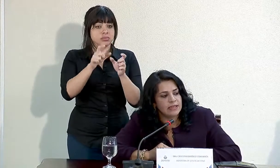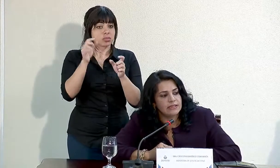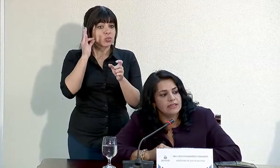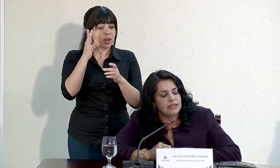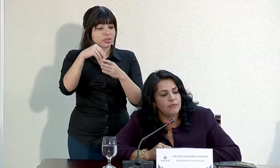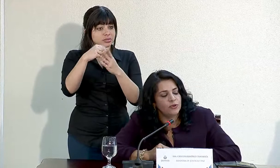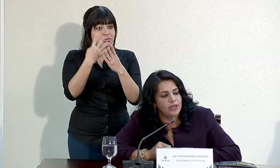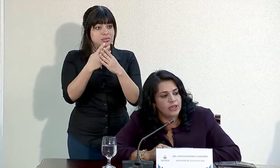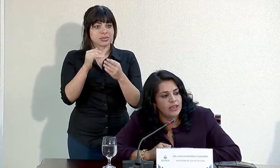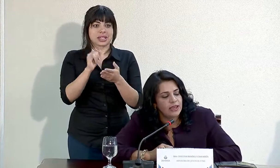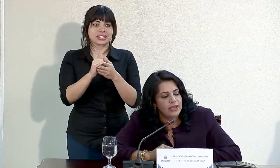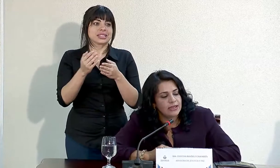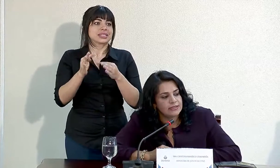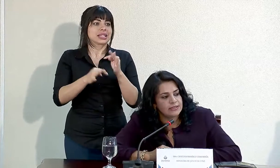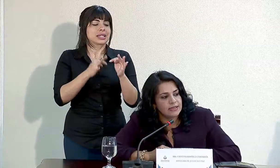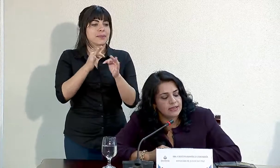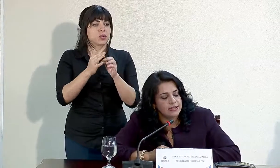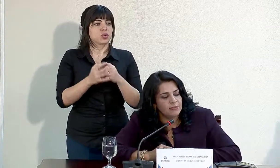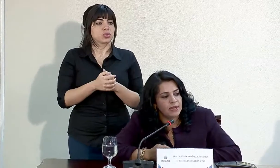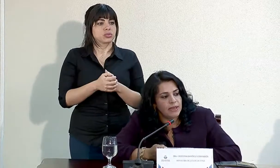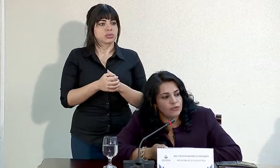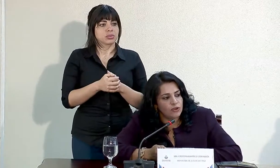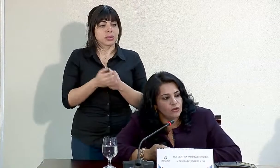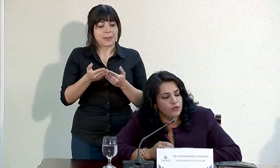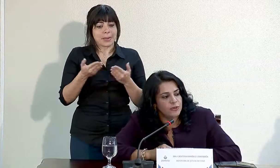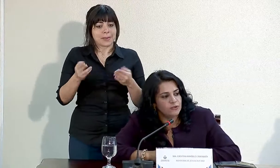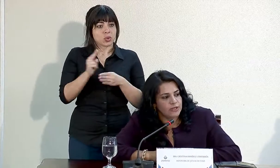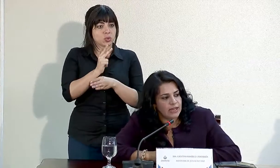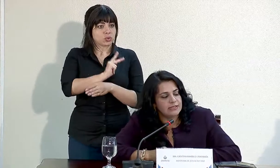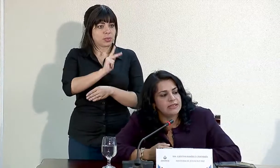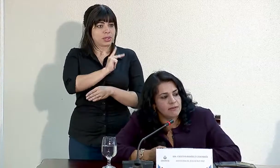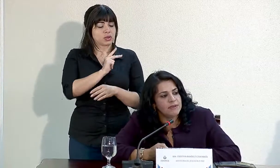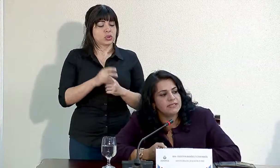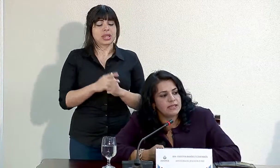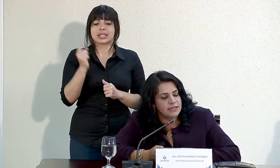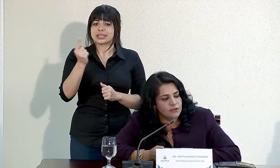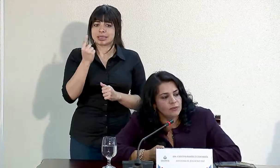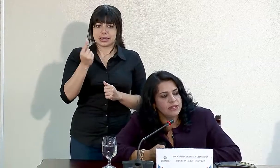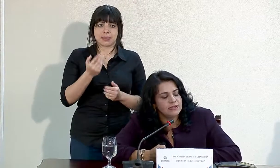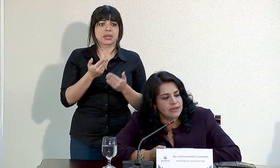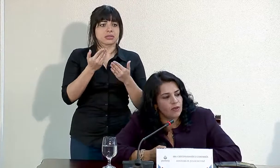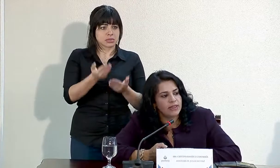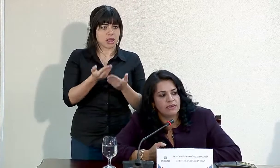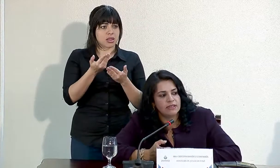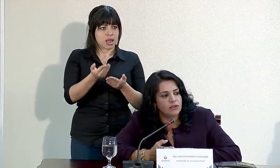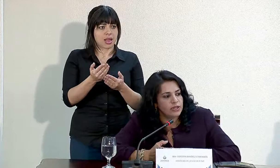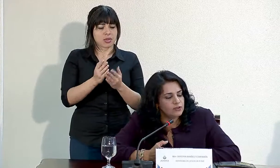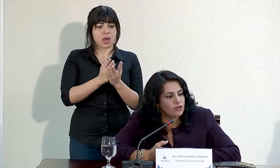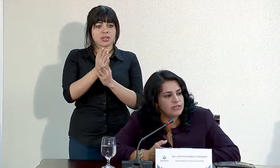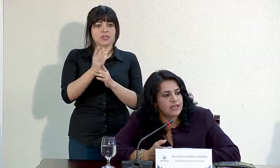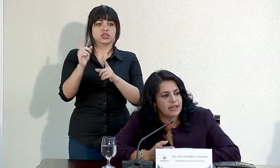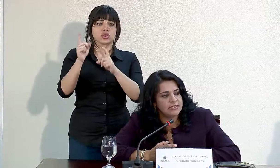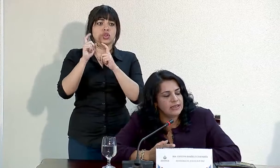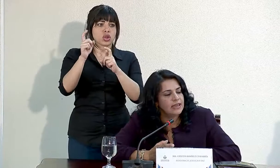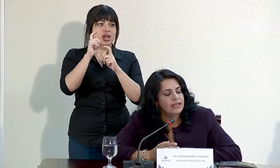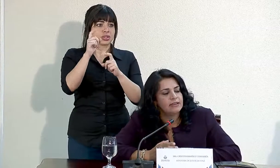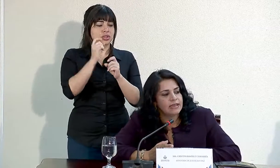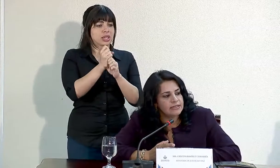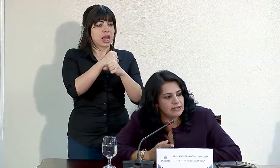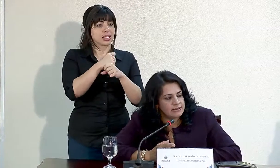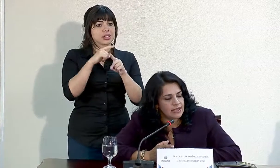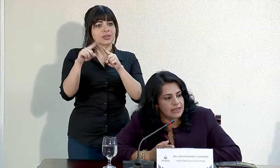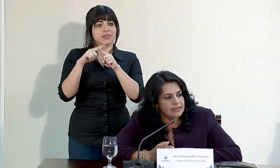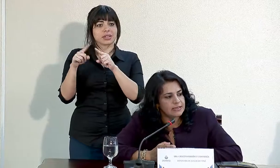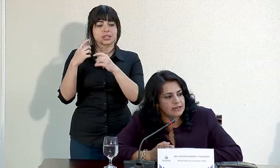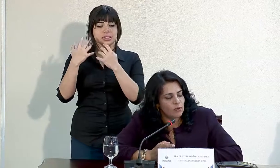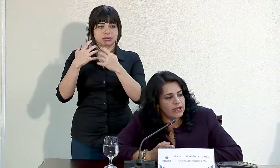estuvieran sin este tipo de implemento de uso personal. Siempre se les ha suministrado a través de donaciones que hacen